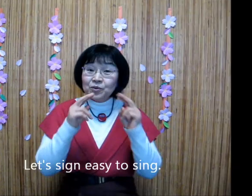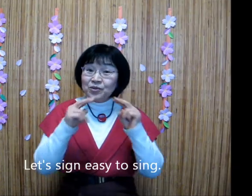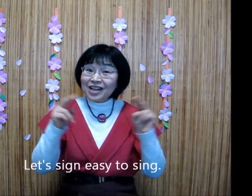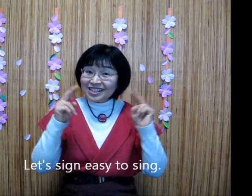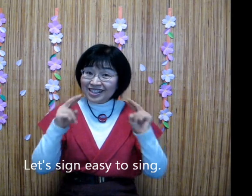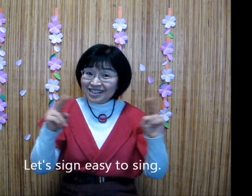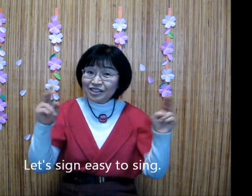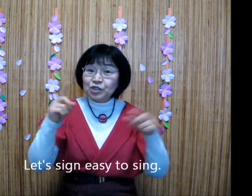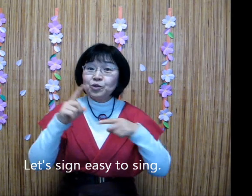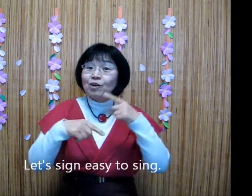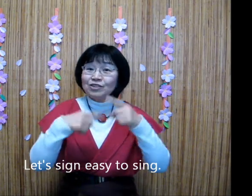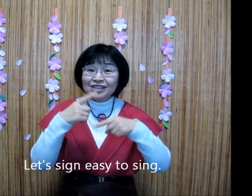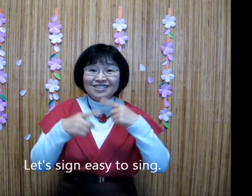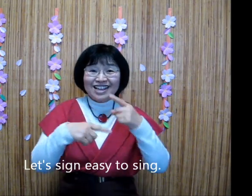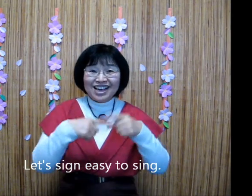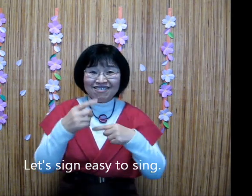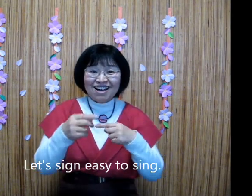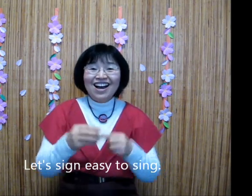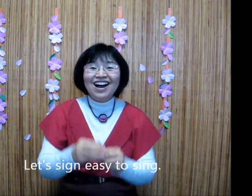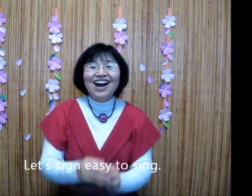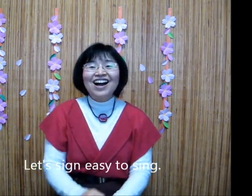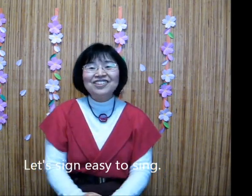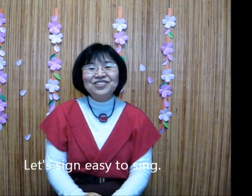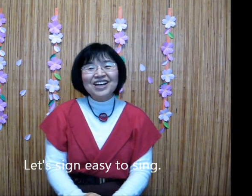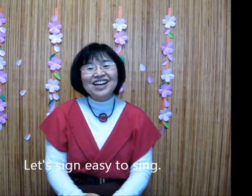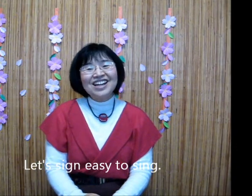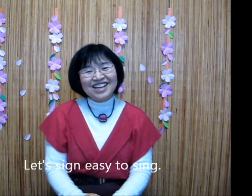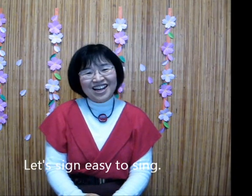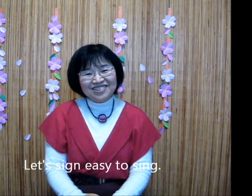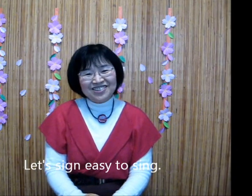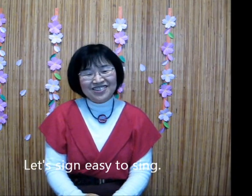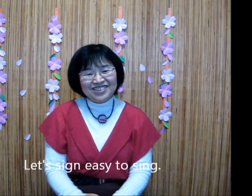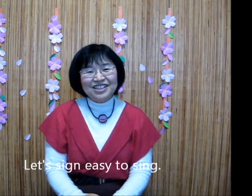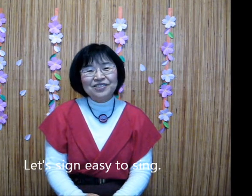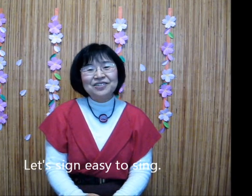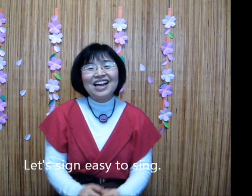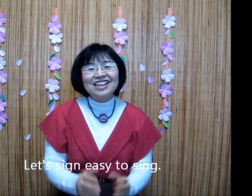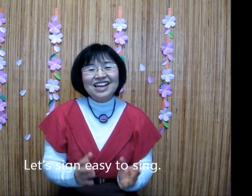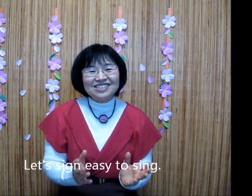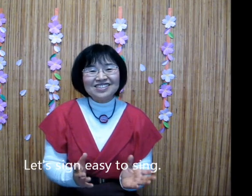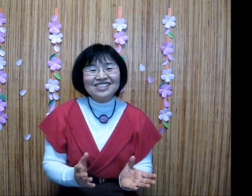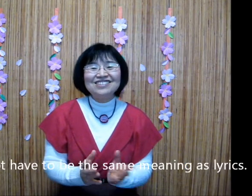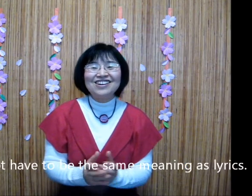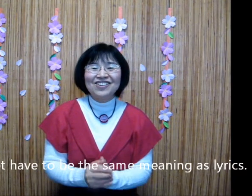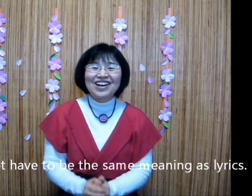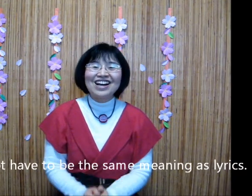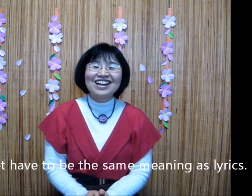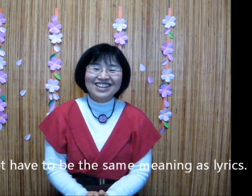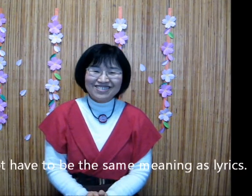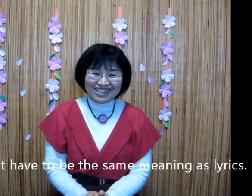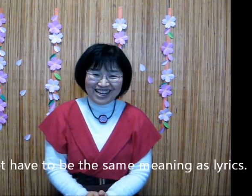歌に手話をつける際には、拍の流れに合うように歌いやすい手話を考えてください。